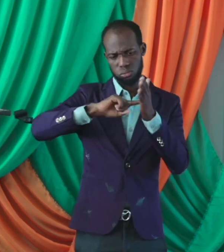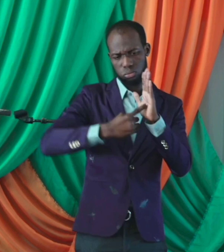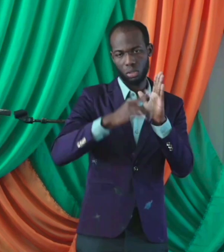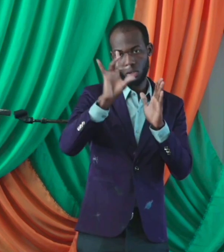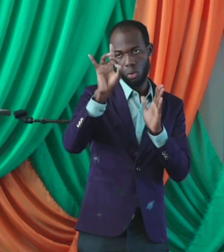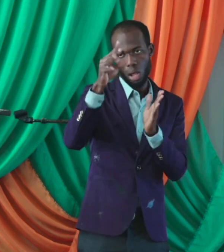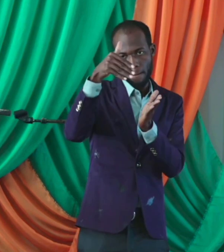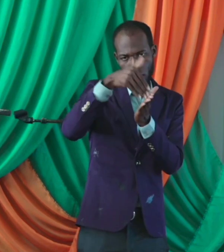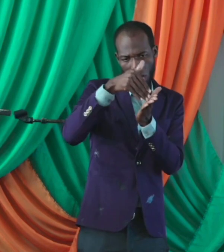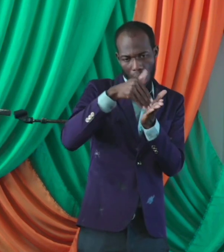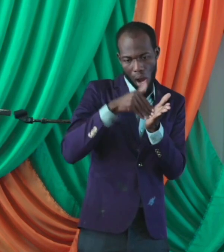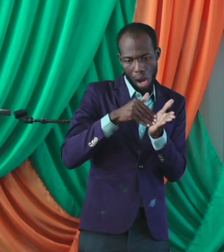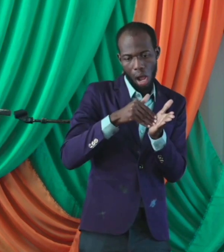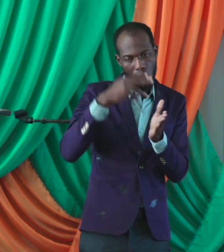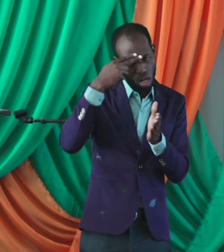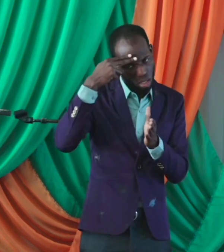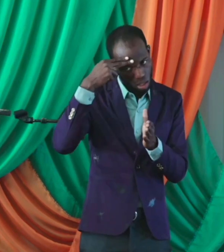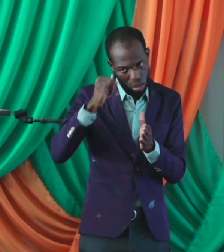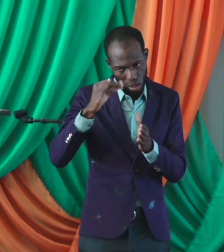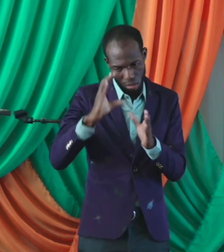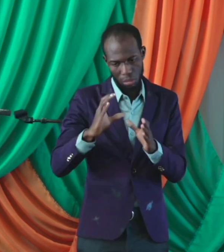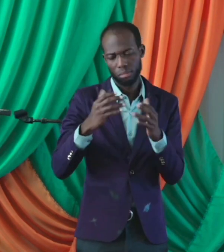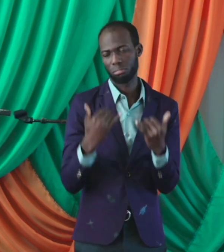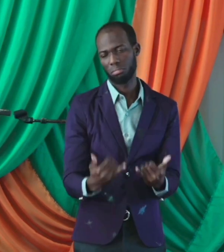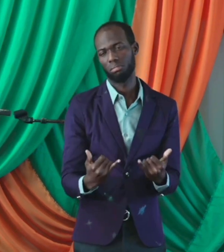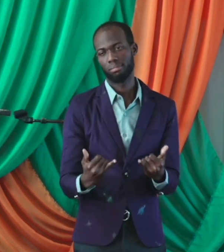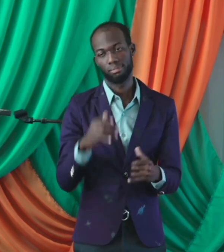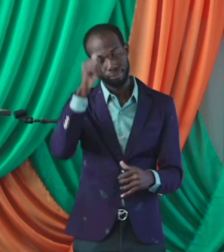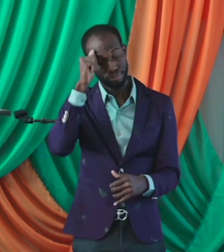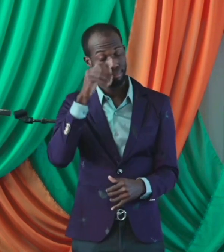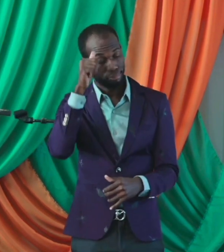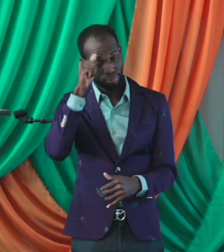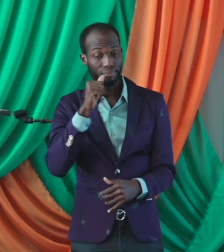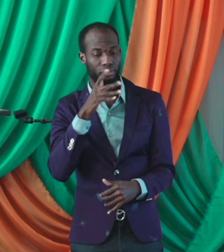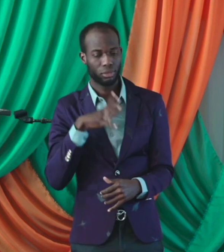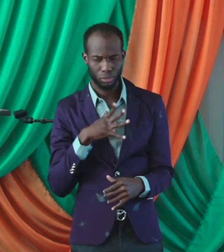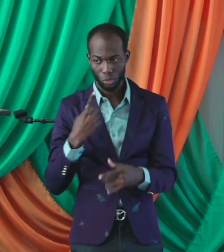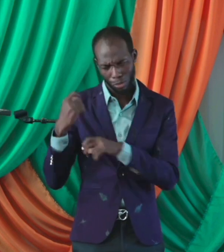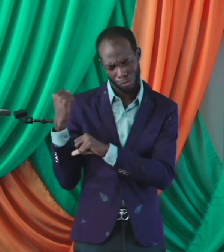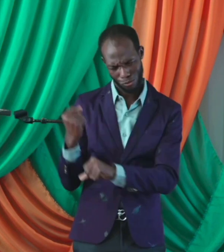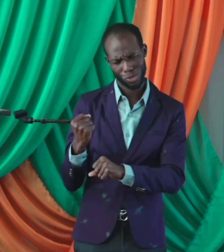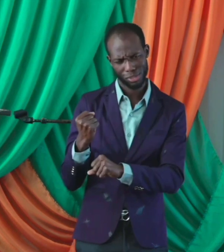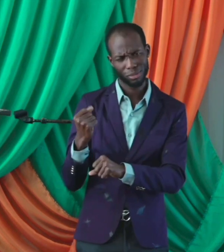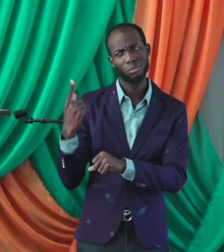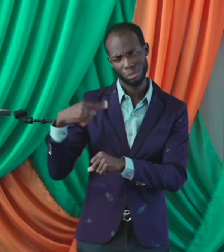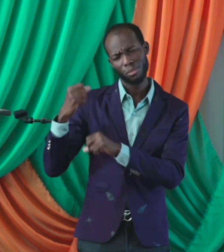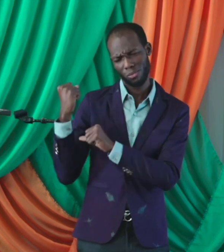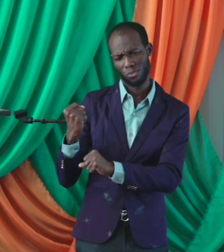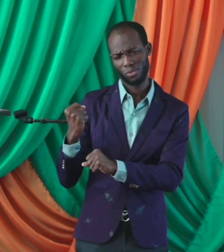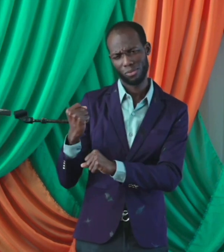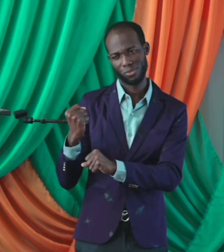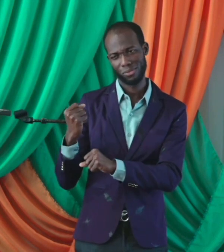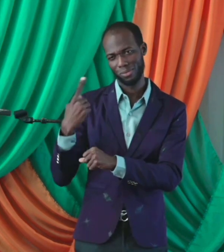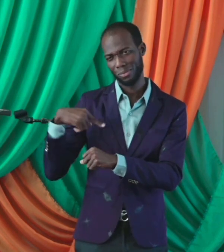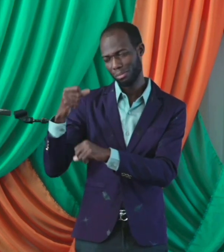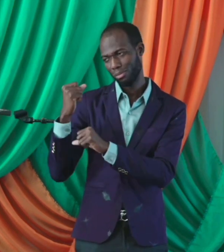million haïtiens handicapés, je dis, mesdames, messieurs, nous avons force. Et bon, force qu'il a, mes